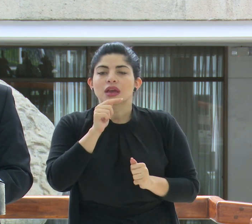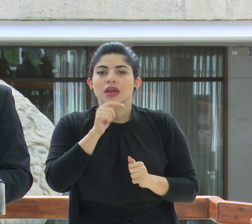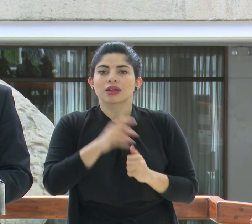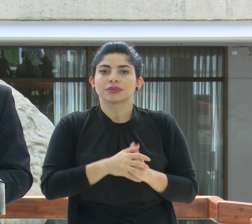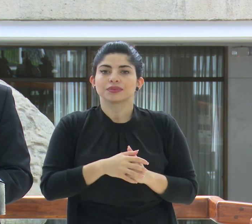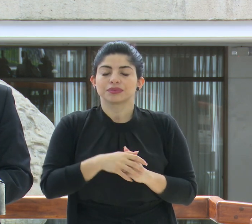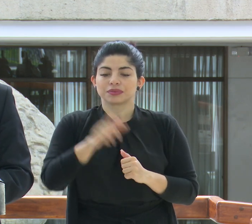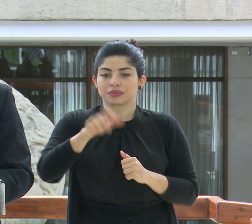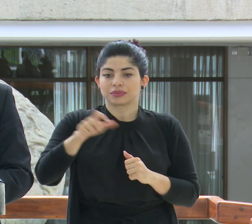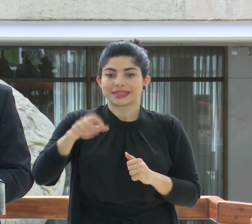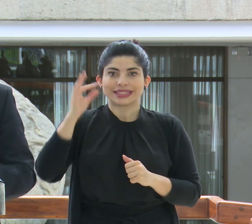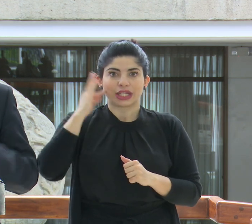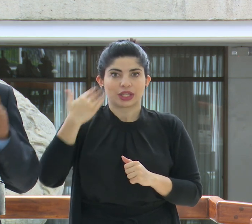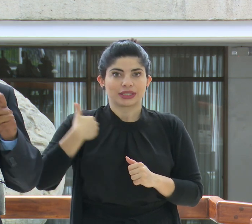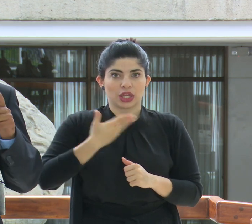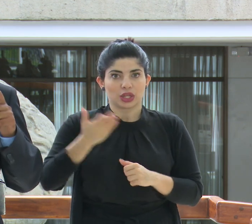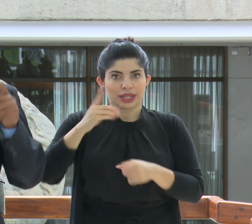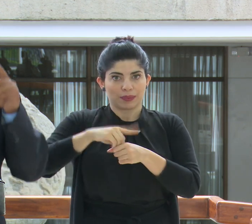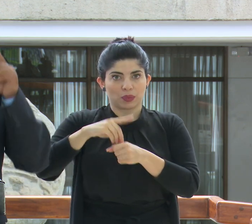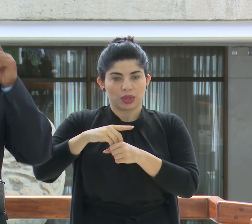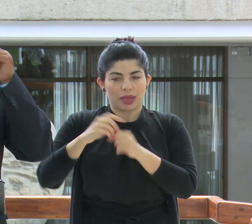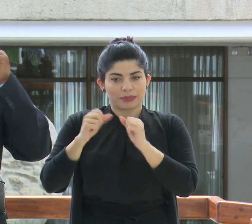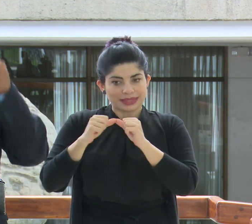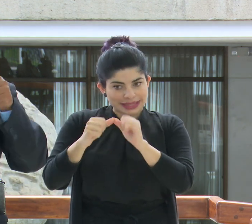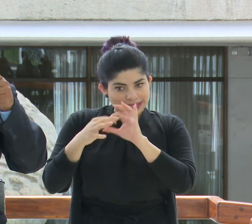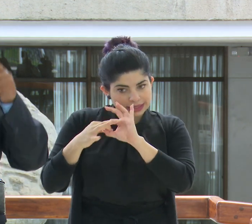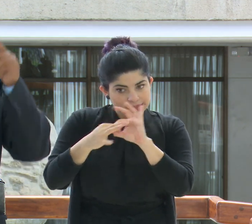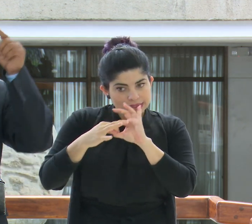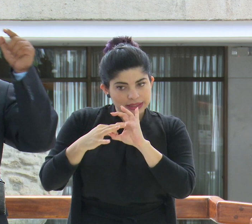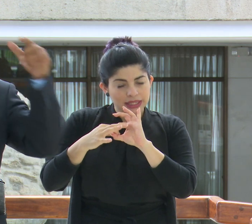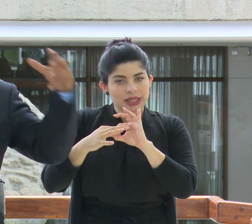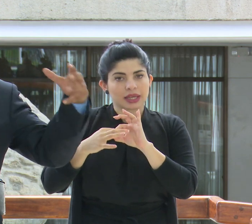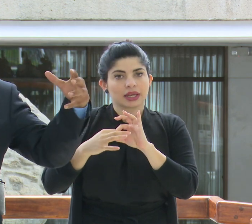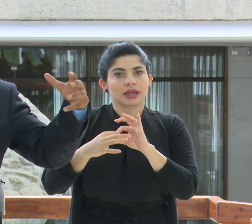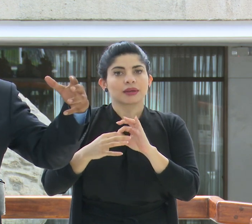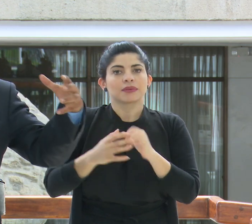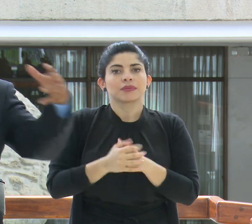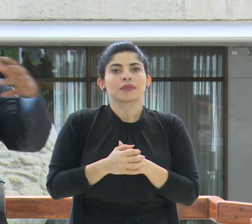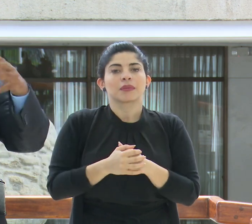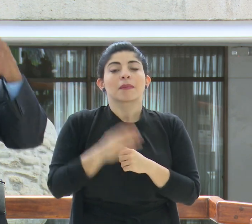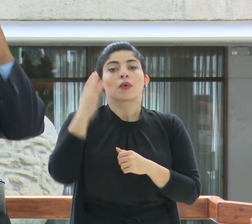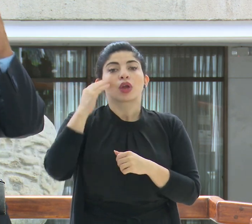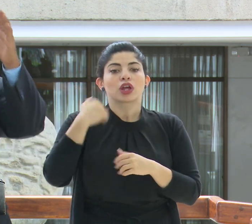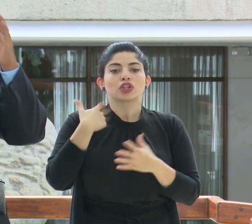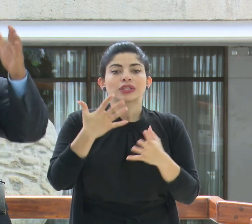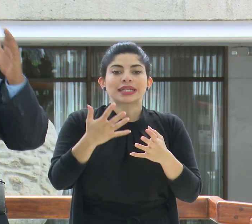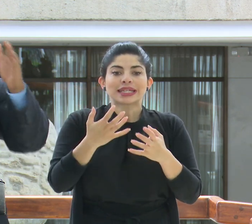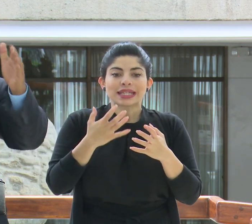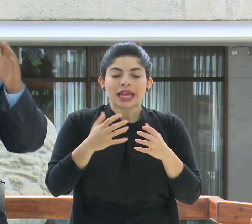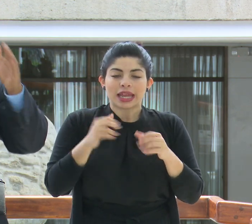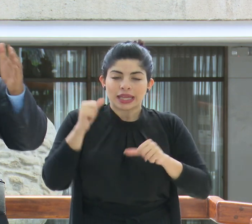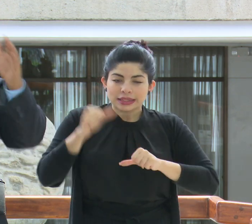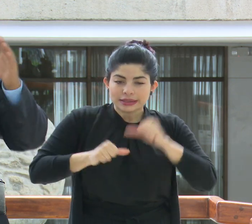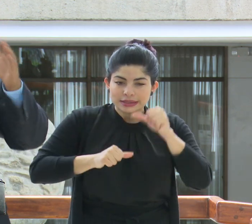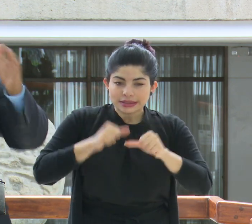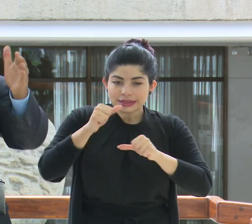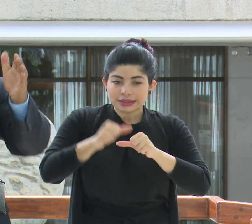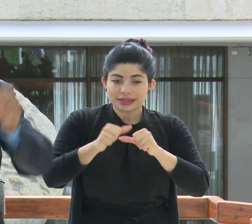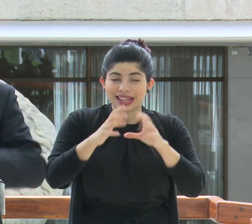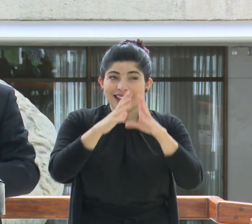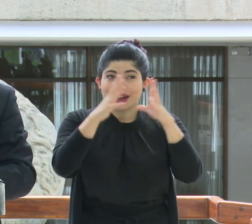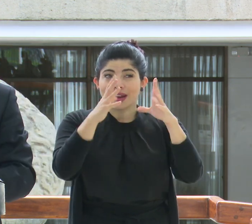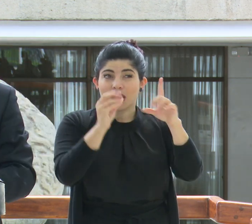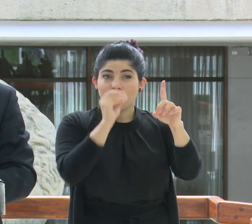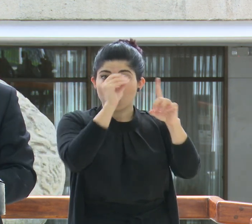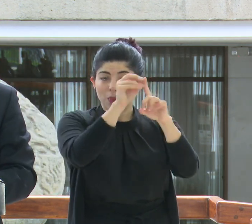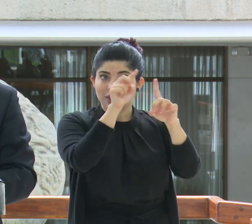señores y señoras diputadas, en la perspectiva de avanzar en el logro del gran